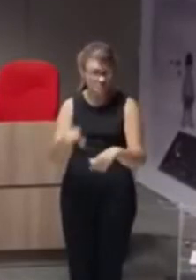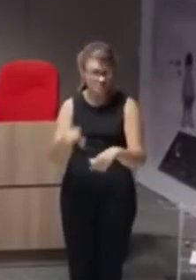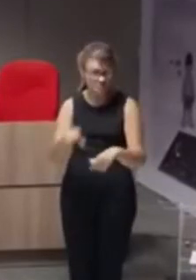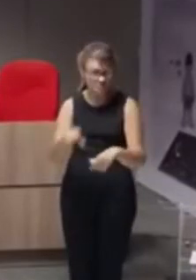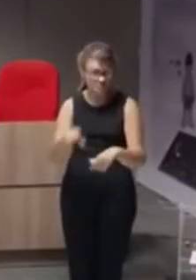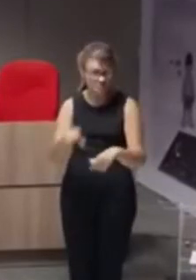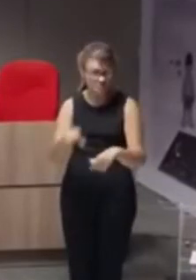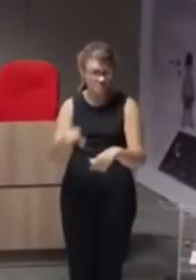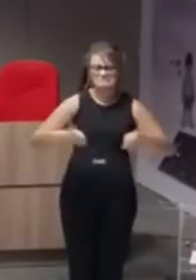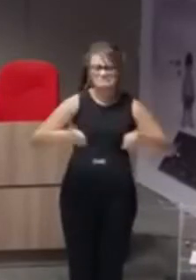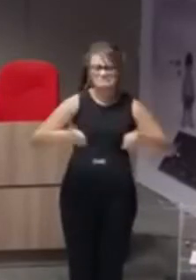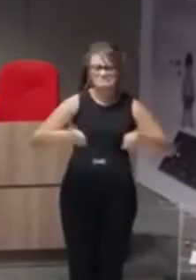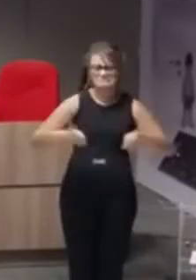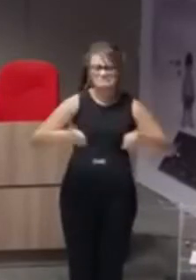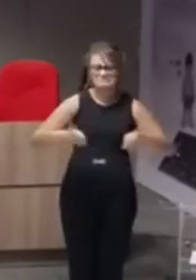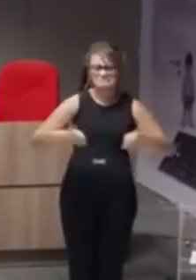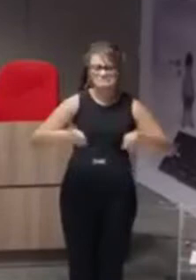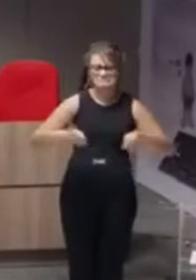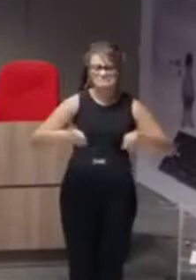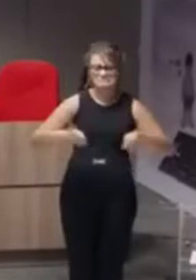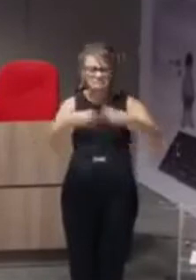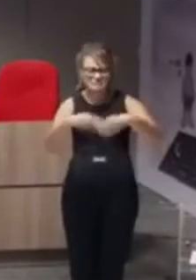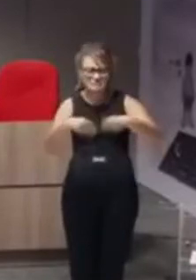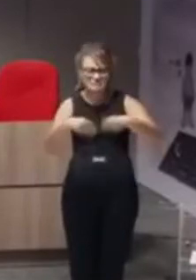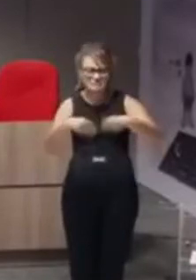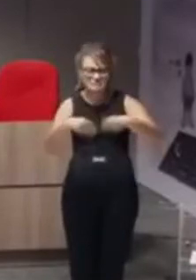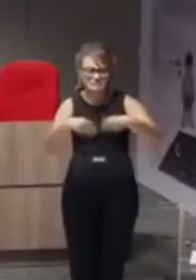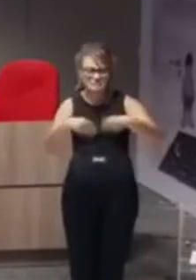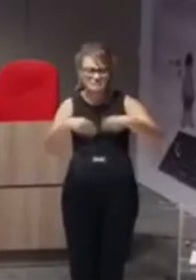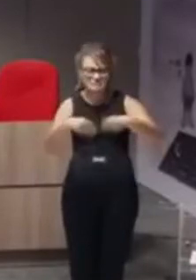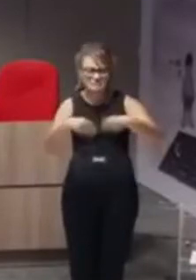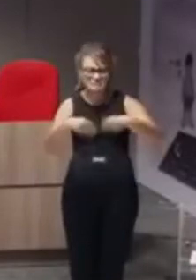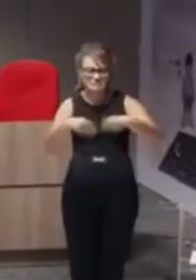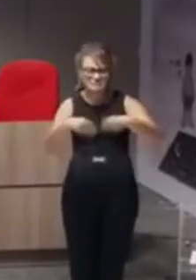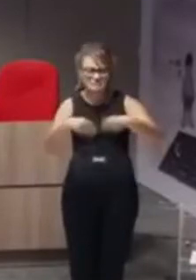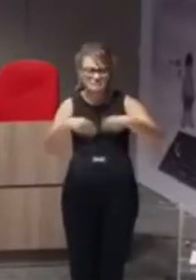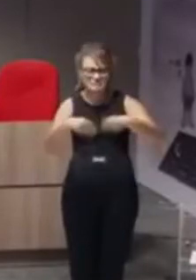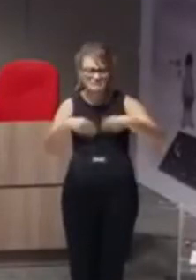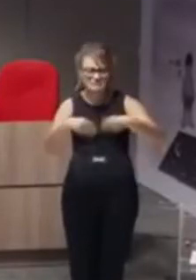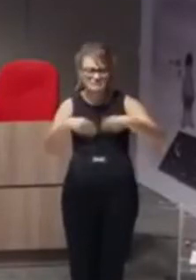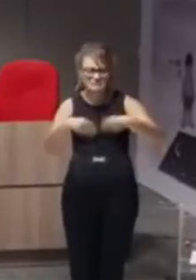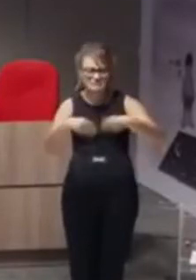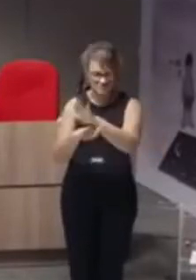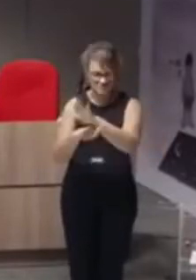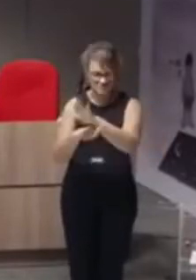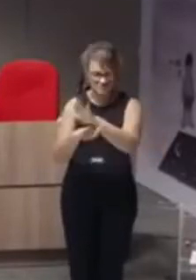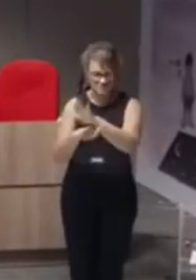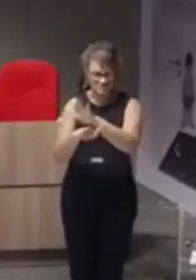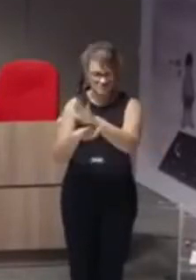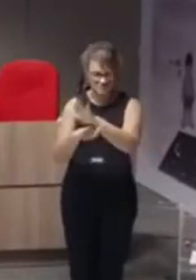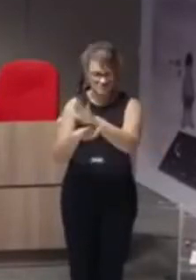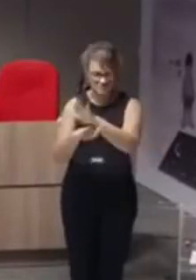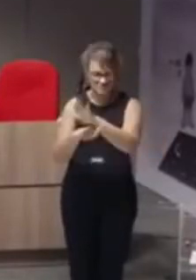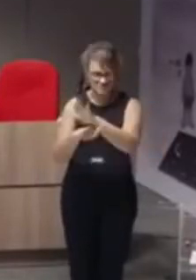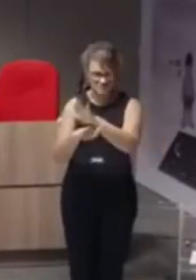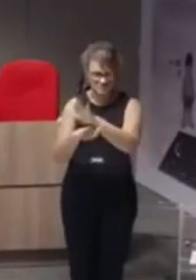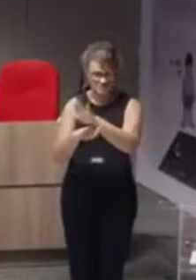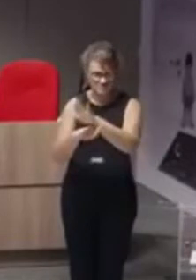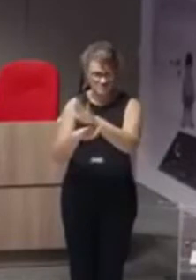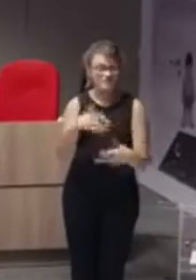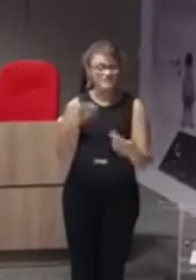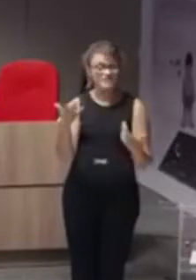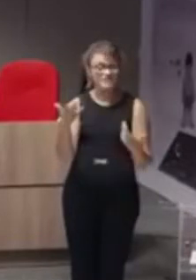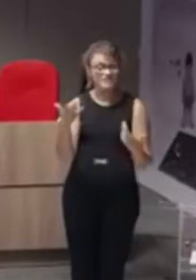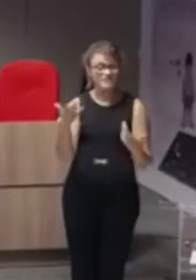de sofrimento, de mazelas, em que a sua dignidade é testada todos os dias? Essa é